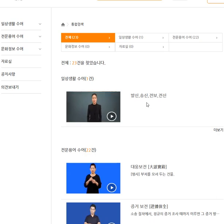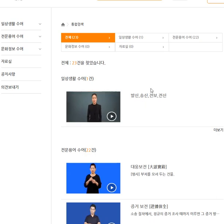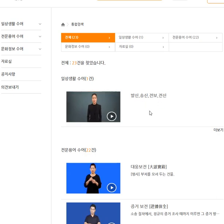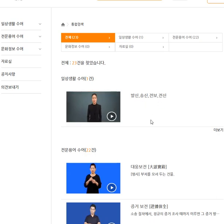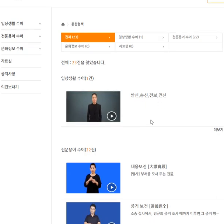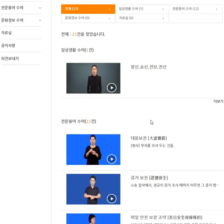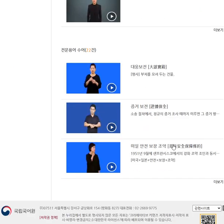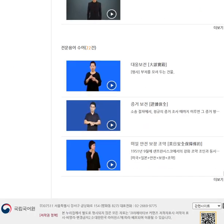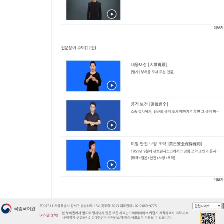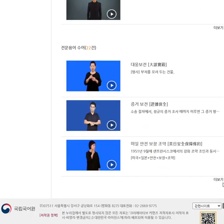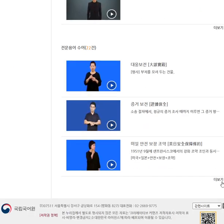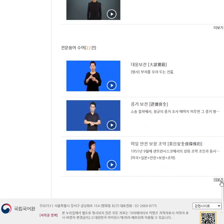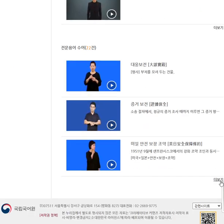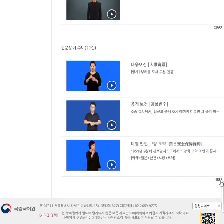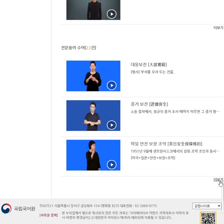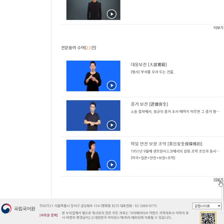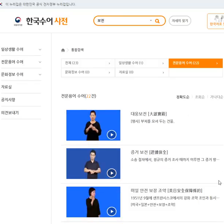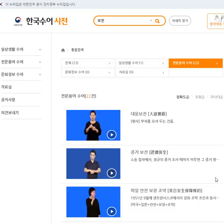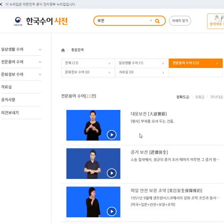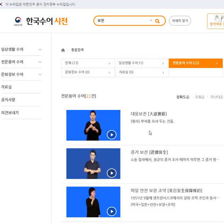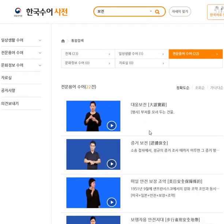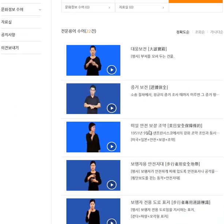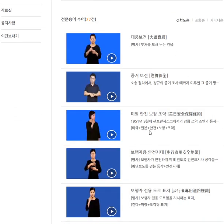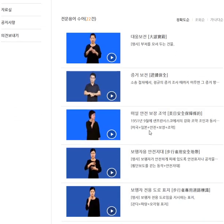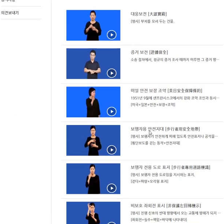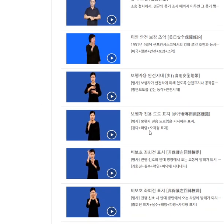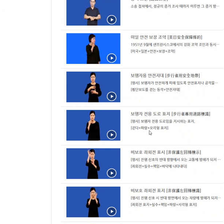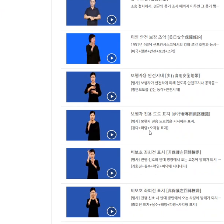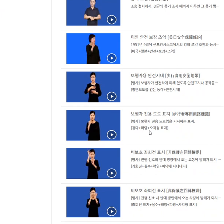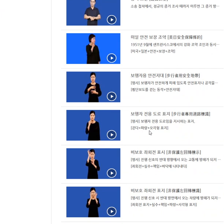이건 아니고요. 보존은 이 의미는 아니잖아요. 그죠?